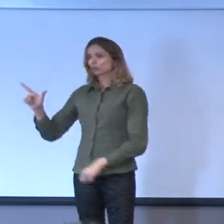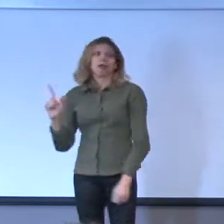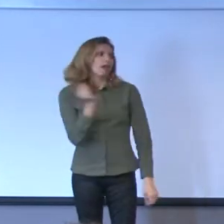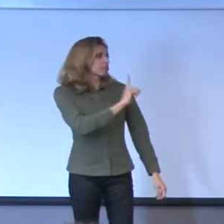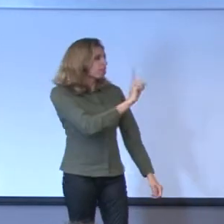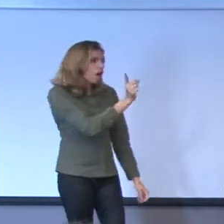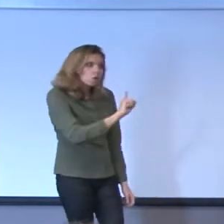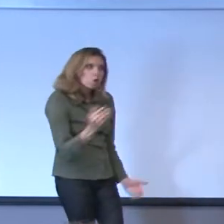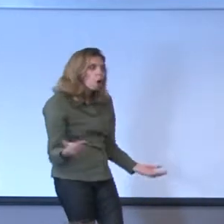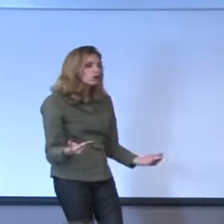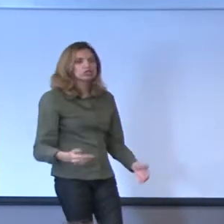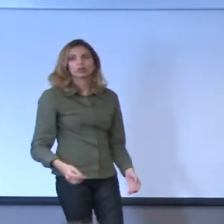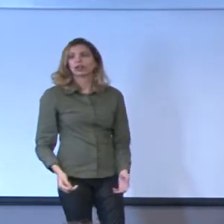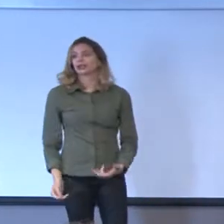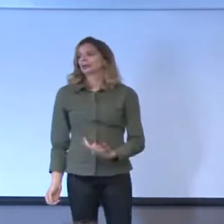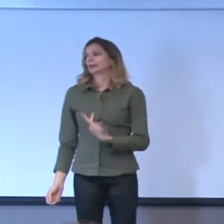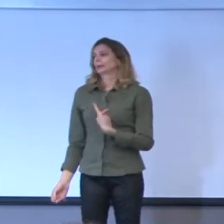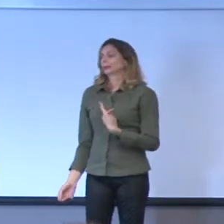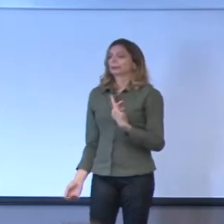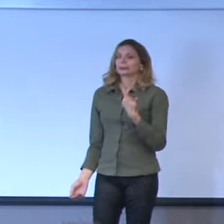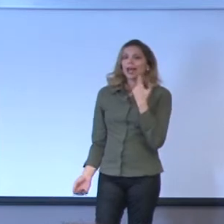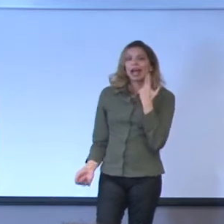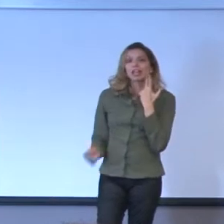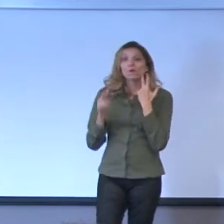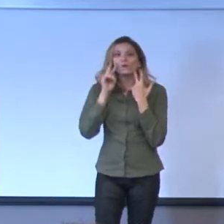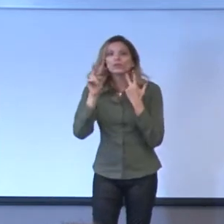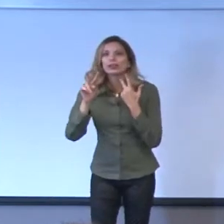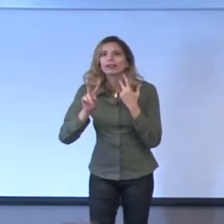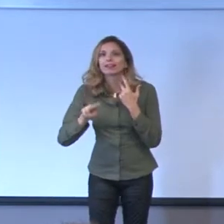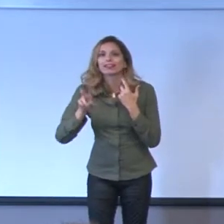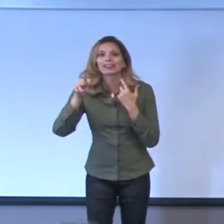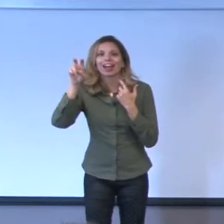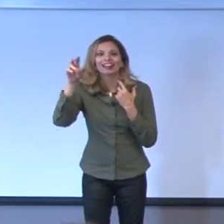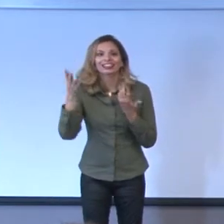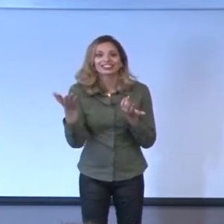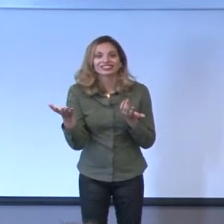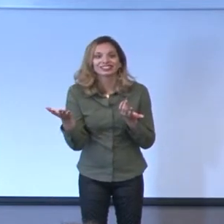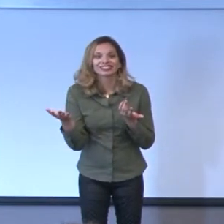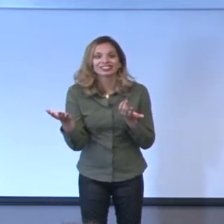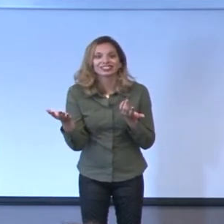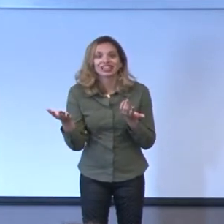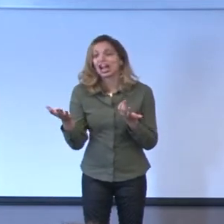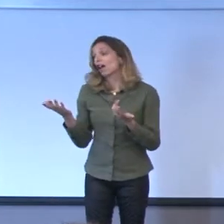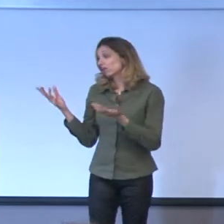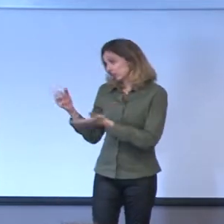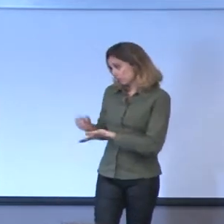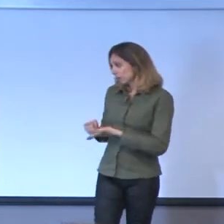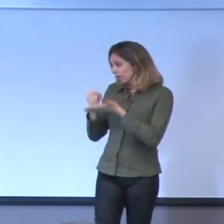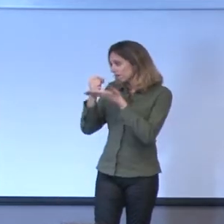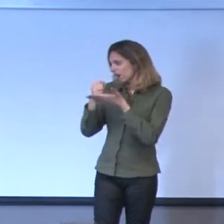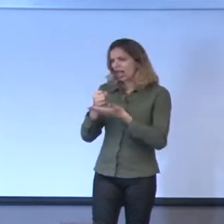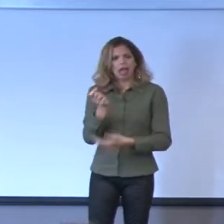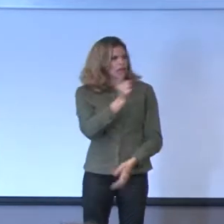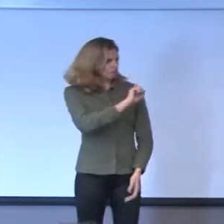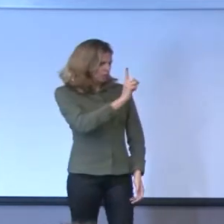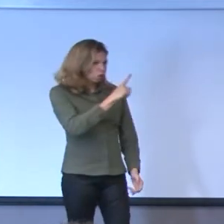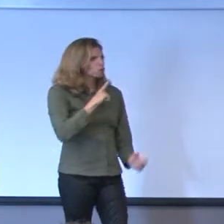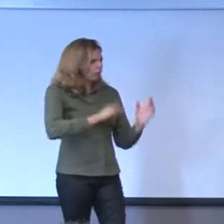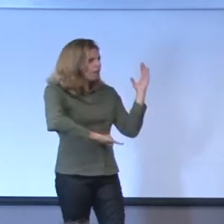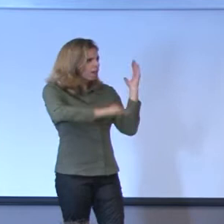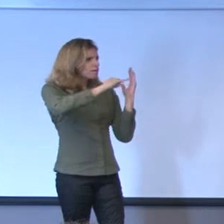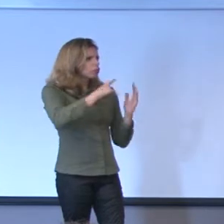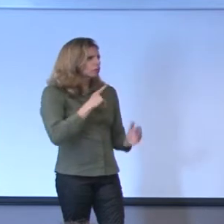cima. E eu só vi uma escada. Eu falei assim, olha, eu vou ser carregado, né, pessoal? Imagina, nós temos um